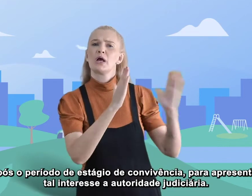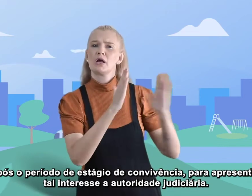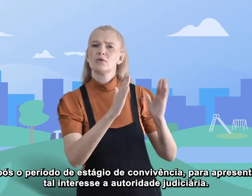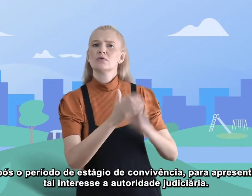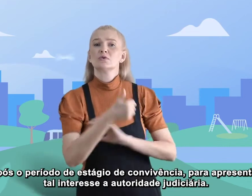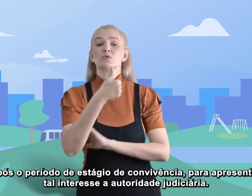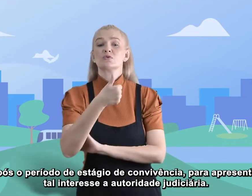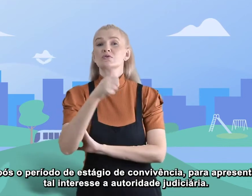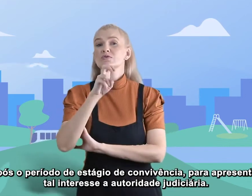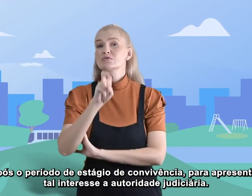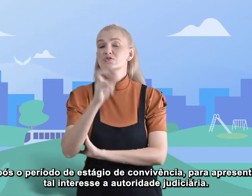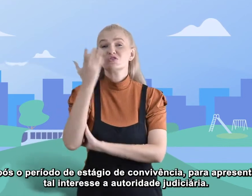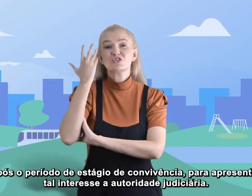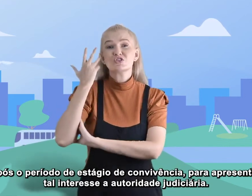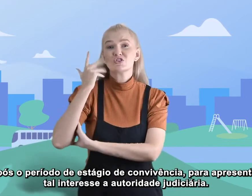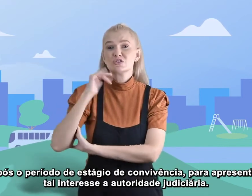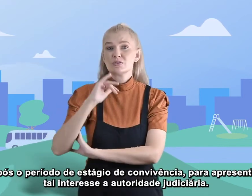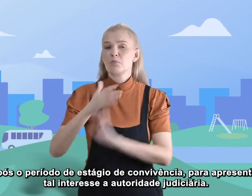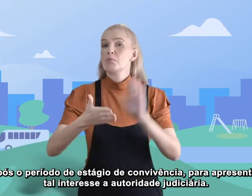autoridade judiciária.